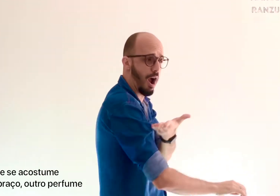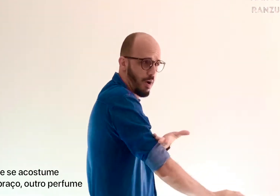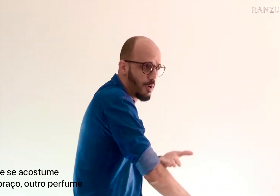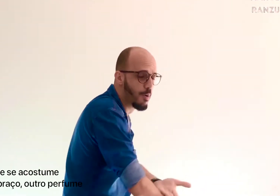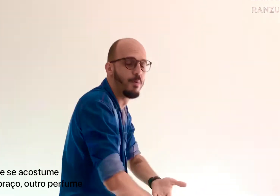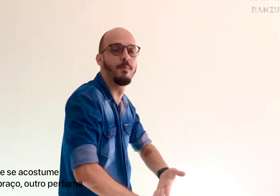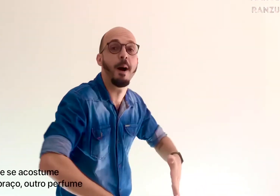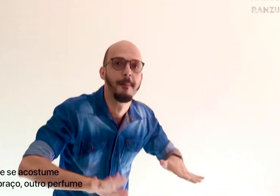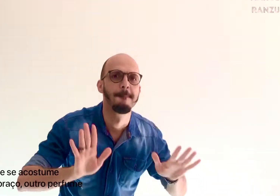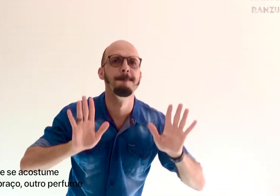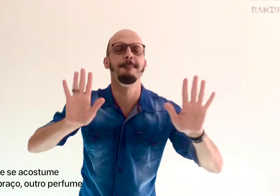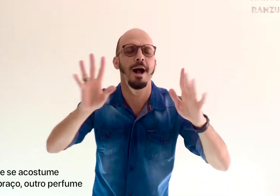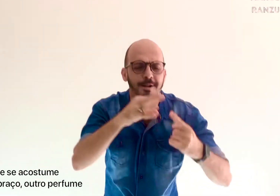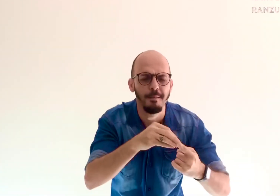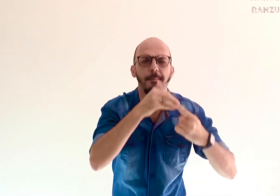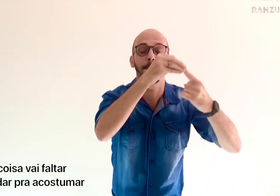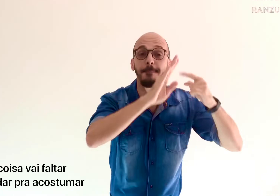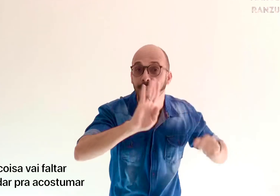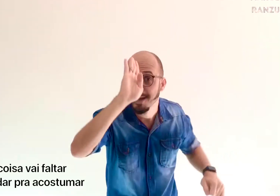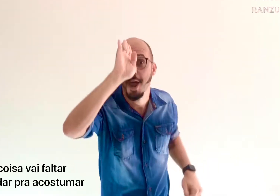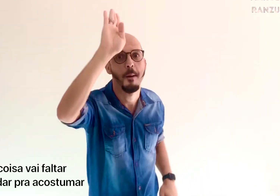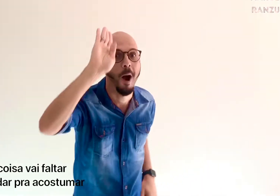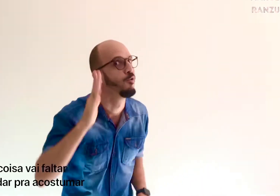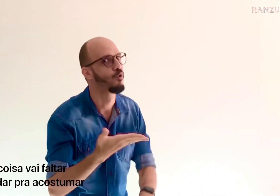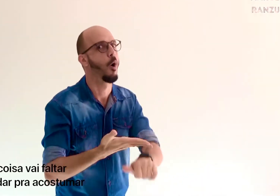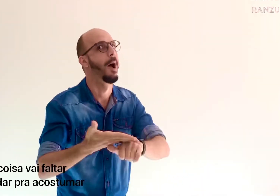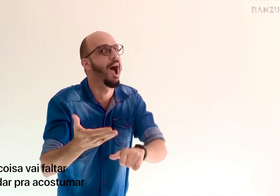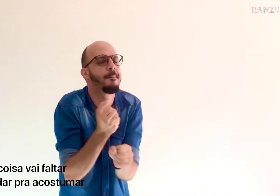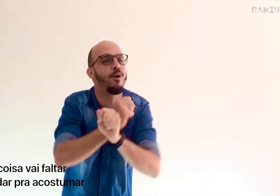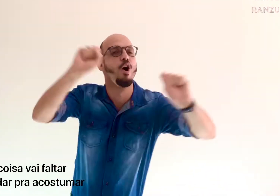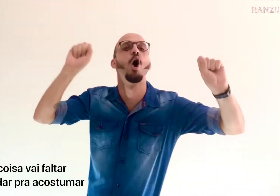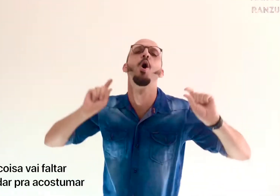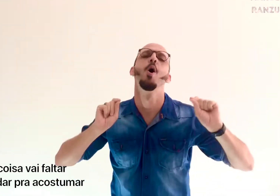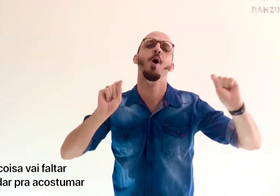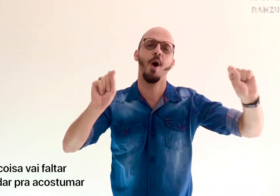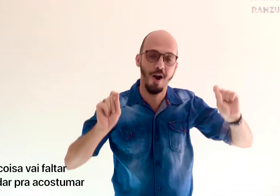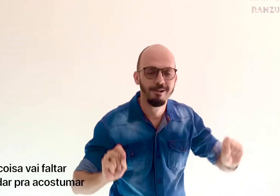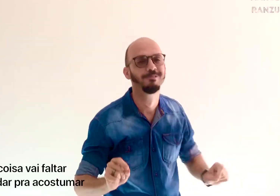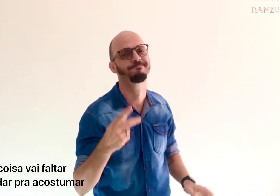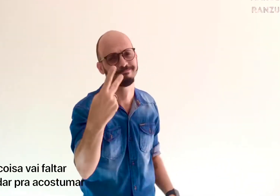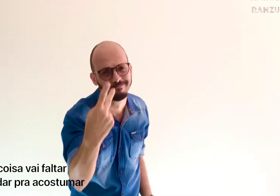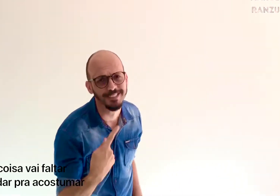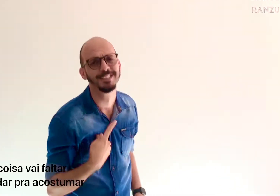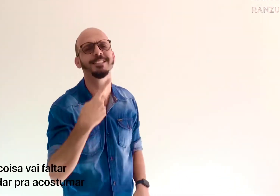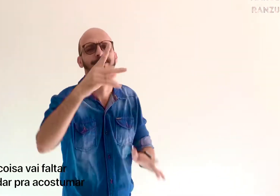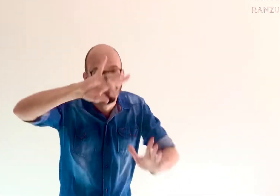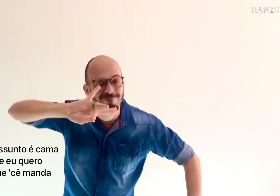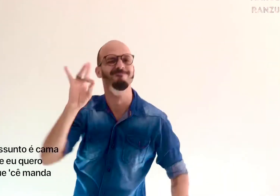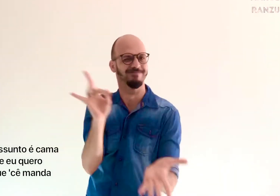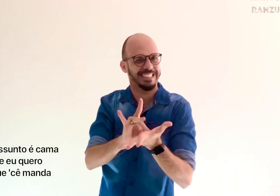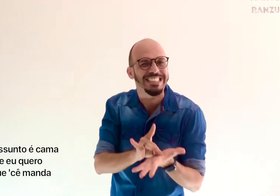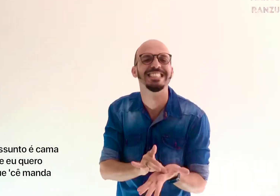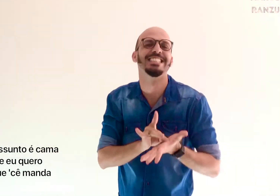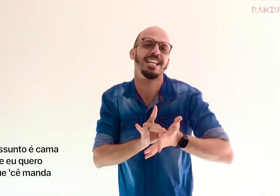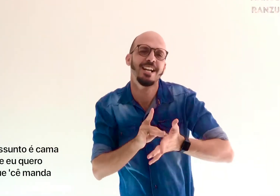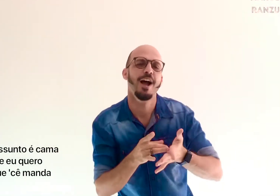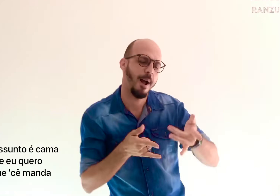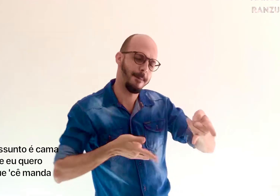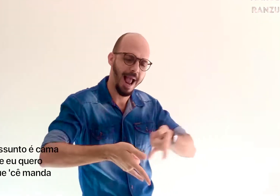vai faltar e não vai dar pra acostumar. Por quê? Quando o assunto é